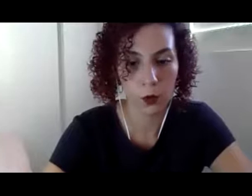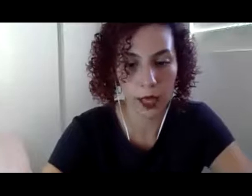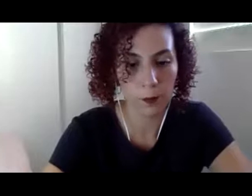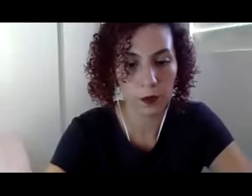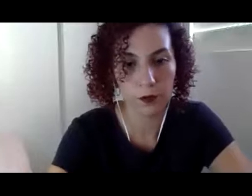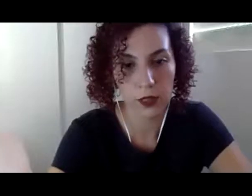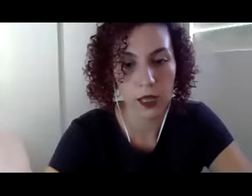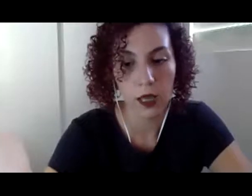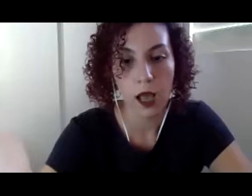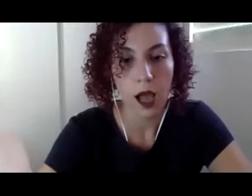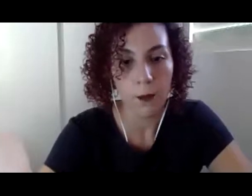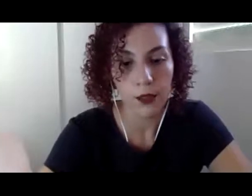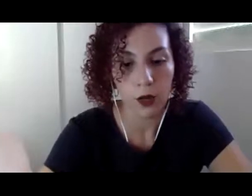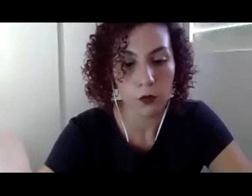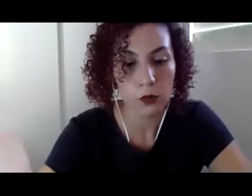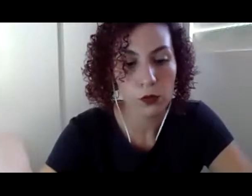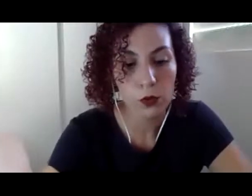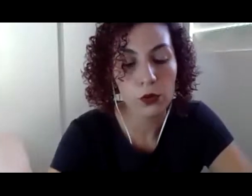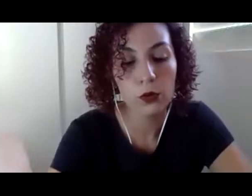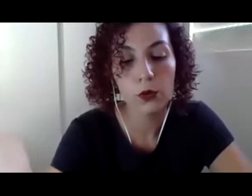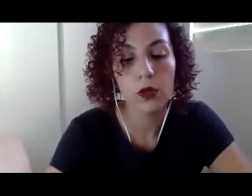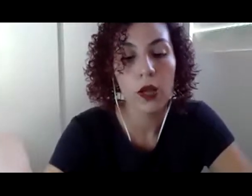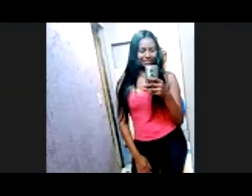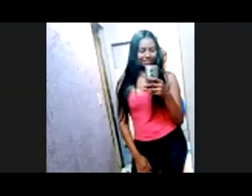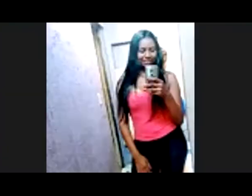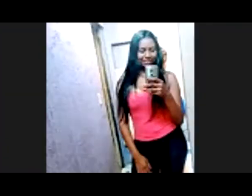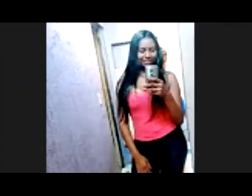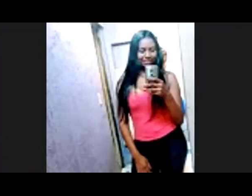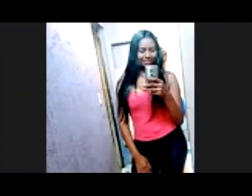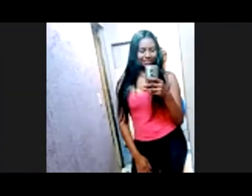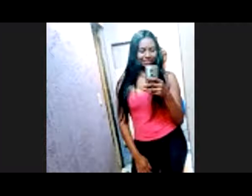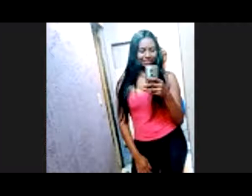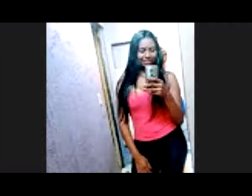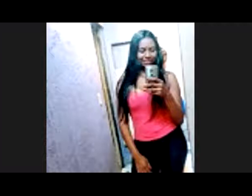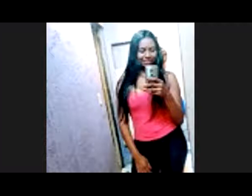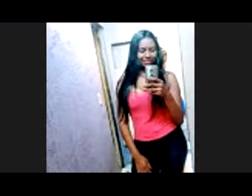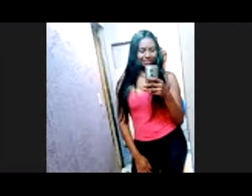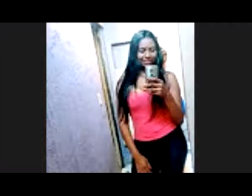Vou colocar aqui para você. A Pastoral do Surdo,